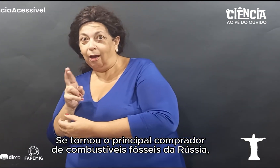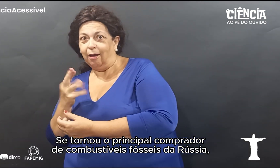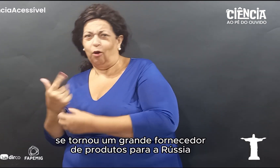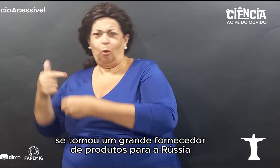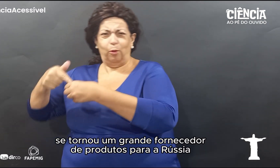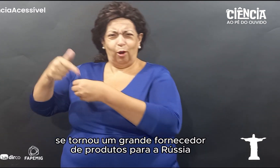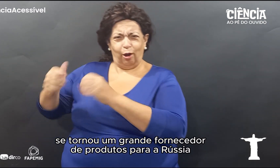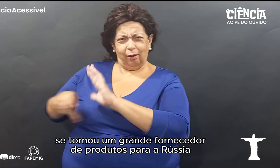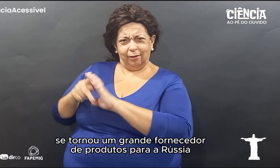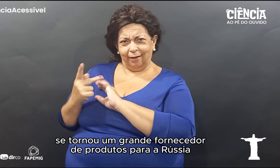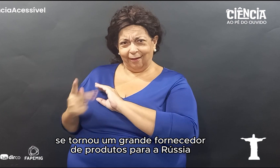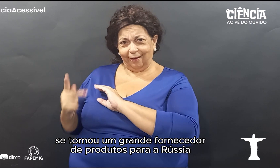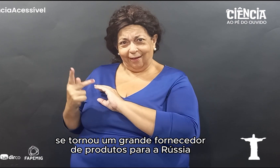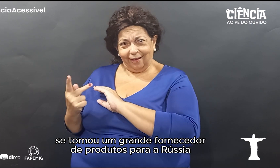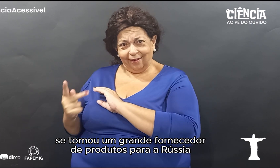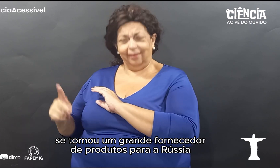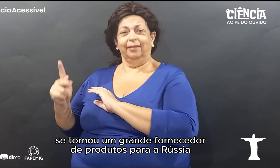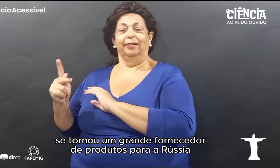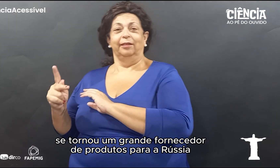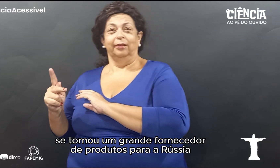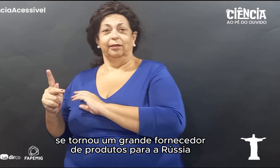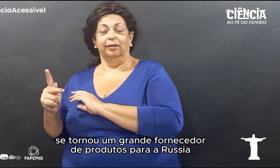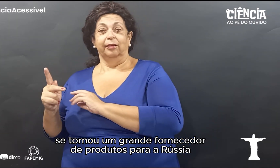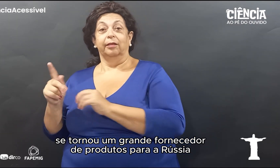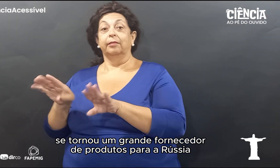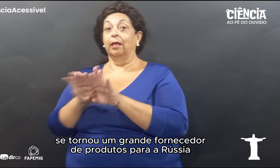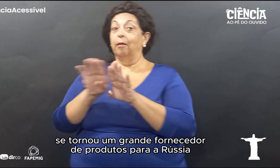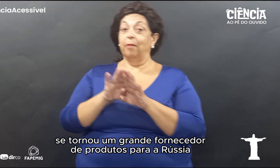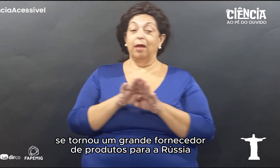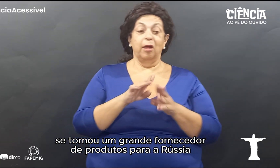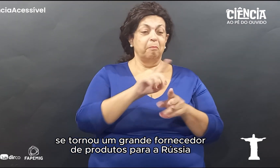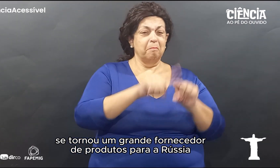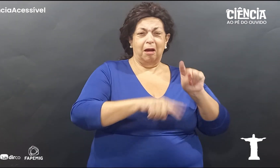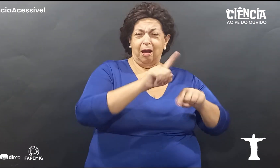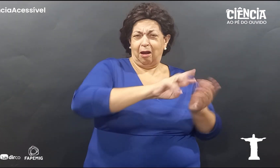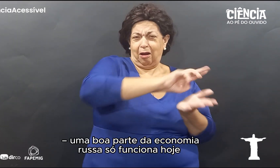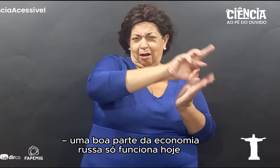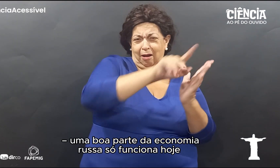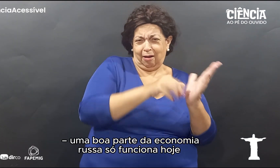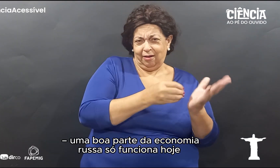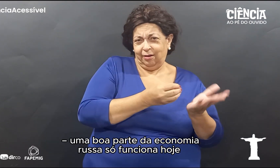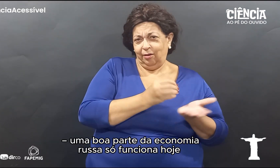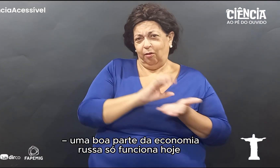fósseis da Rússia, se tornou um grande fornecedor de produtos para a Rússia.